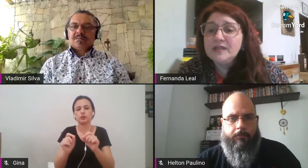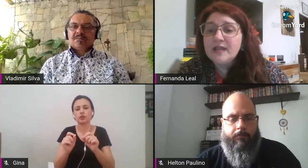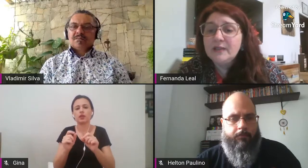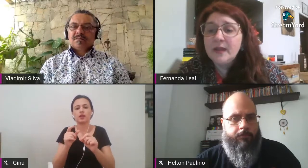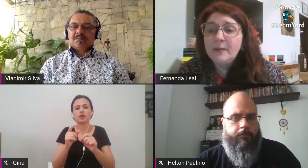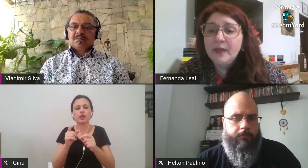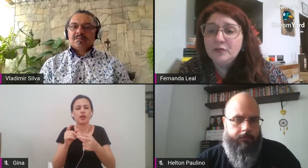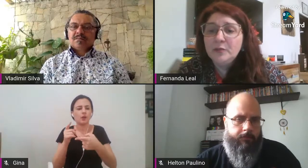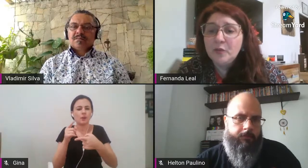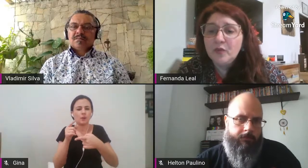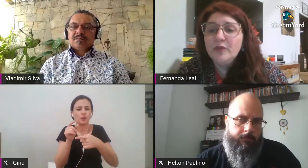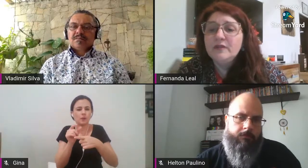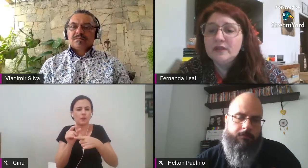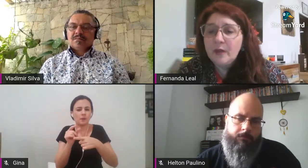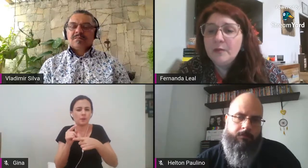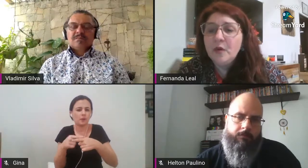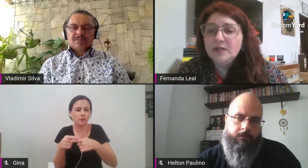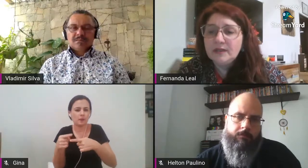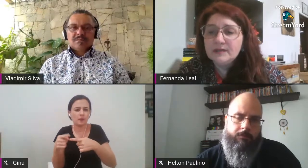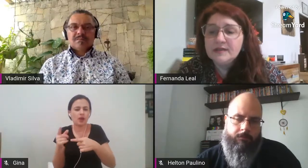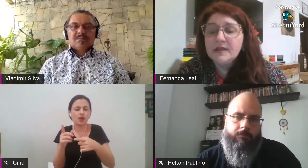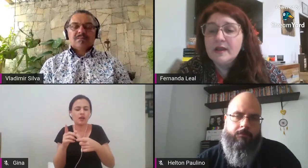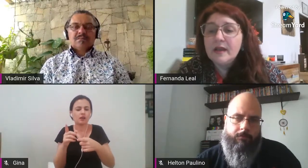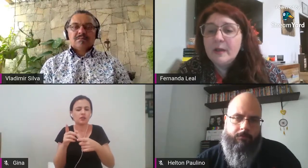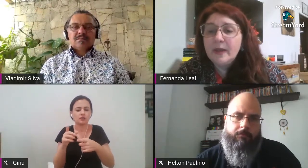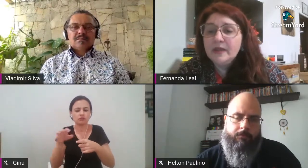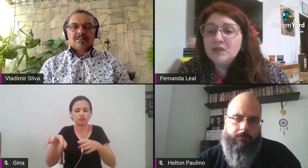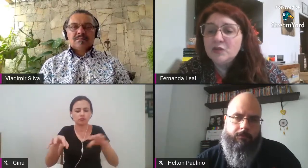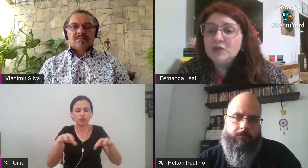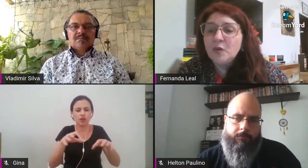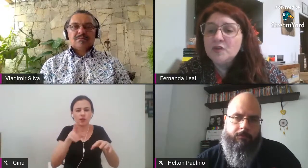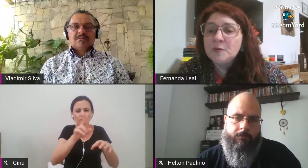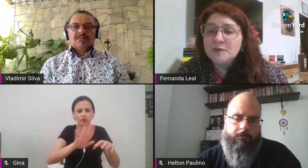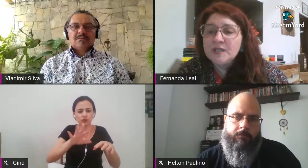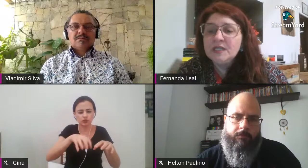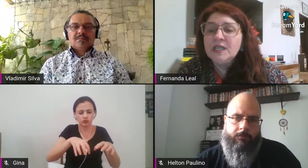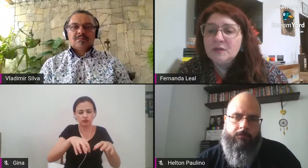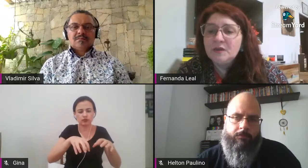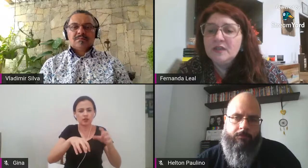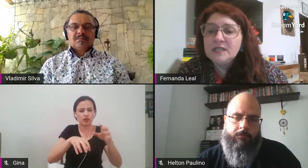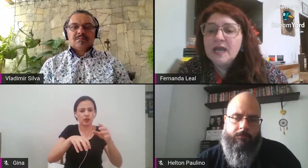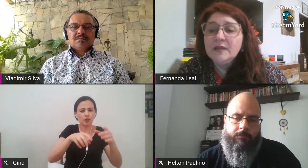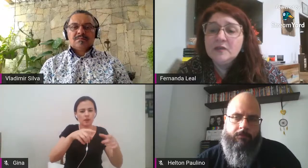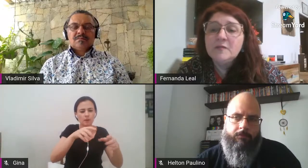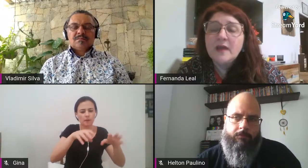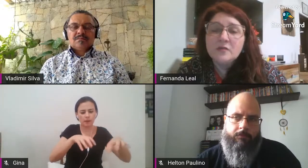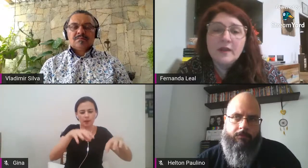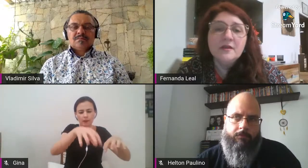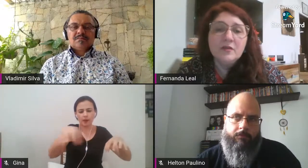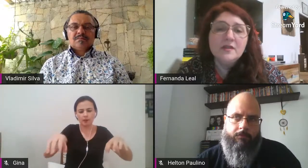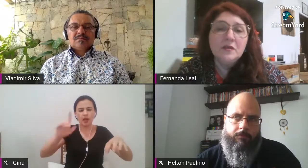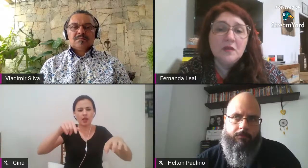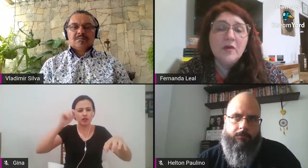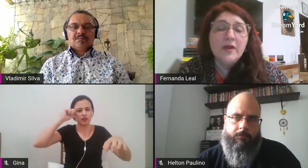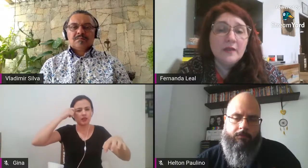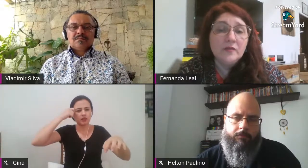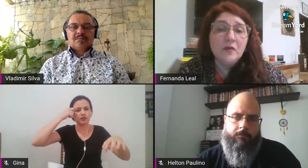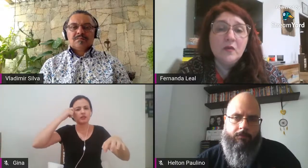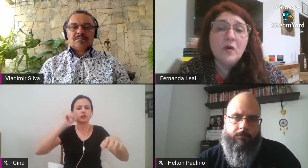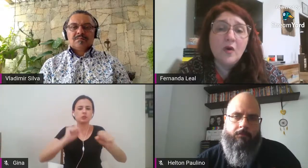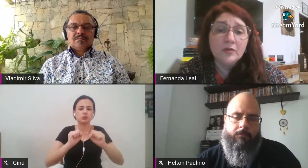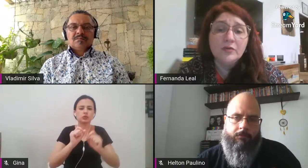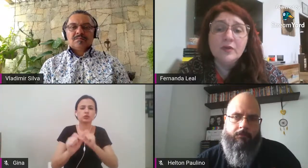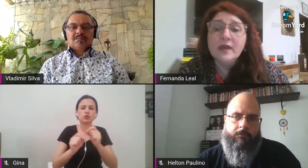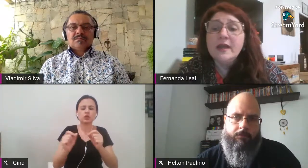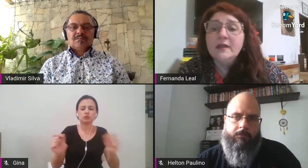a universidade para perto do povo é de vital importância, para que juntos possamos fazer dessa universidade um espaço mais inclusivo e democrático, que